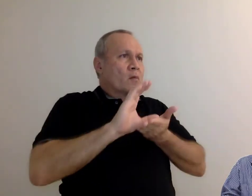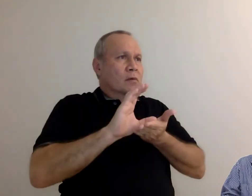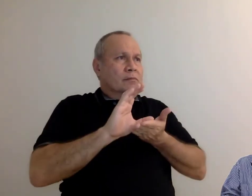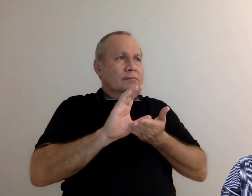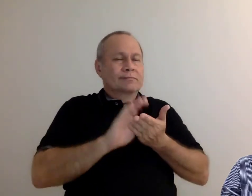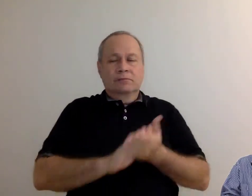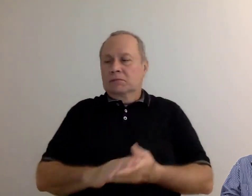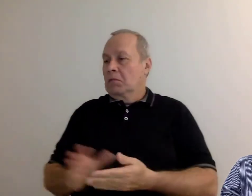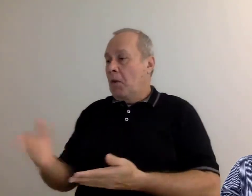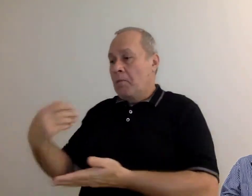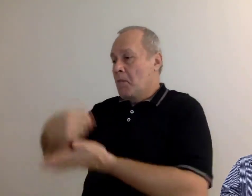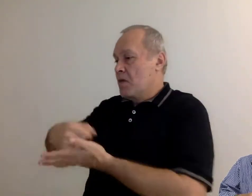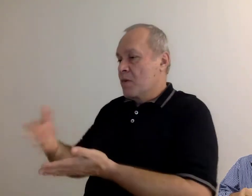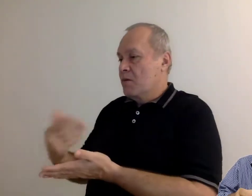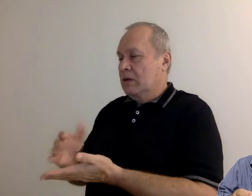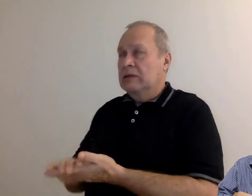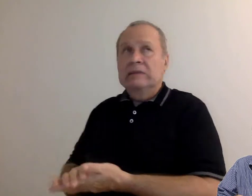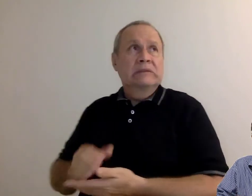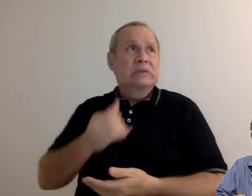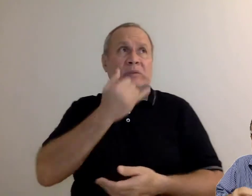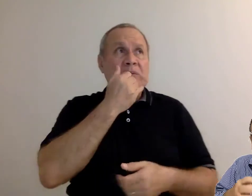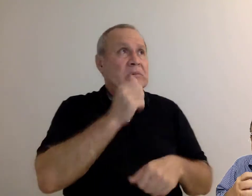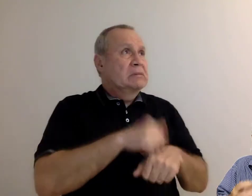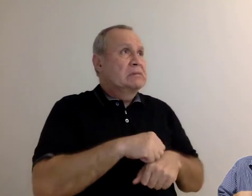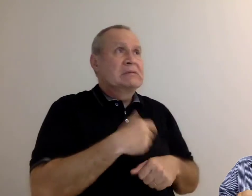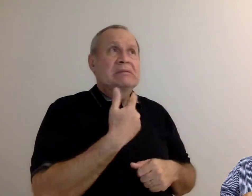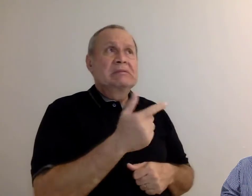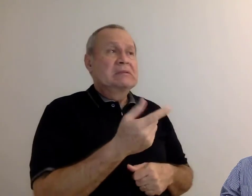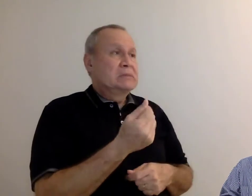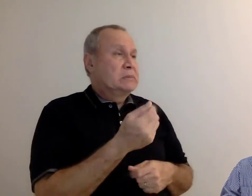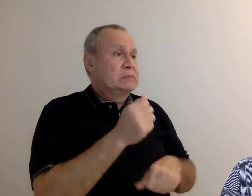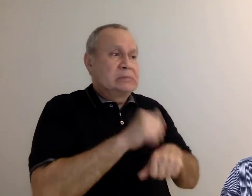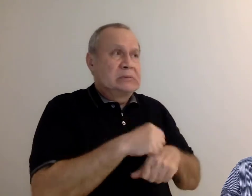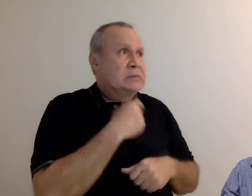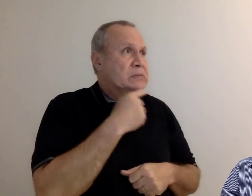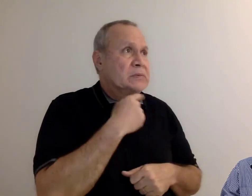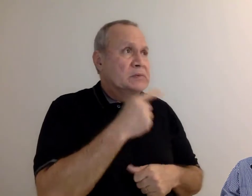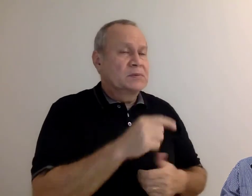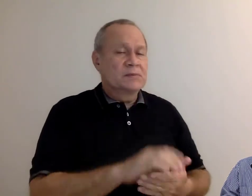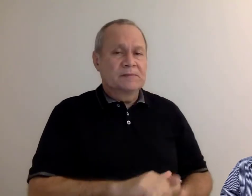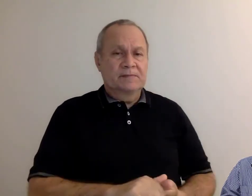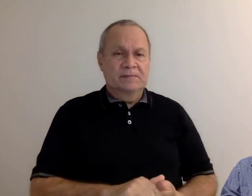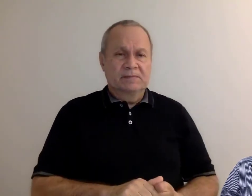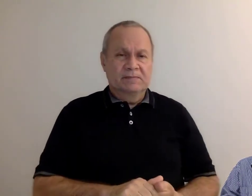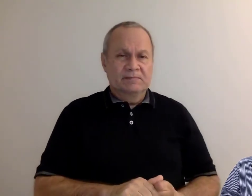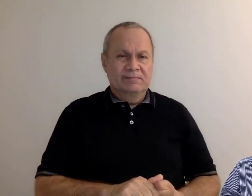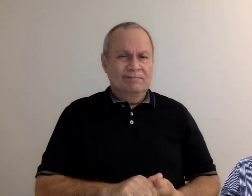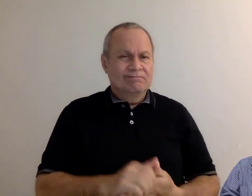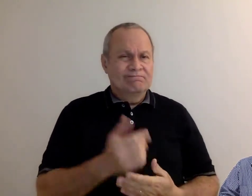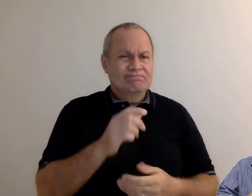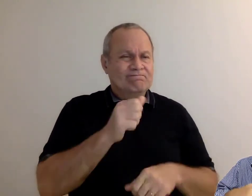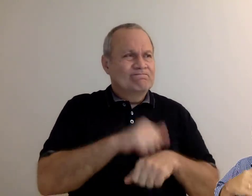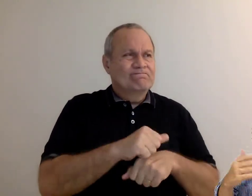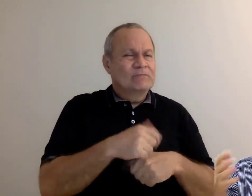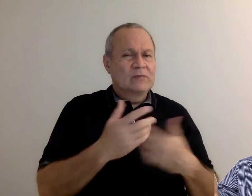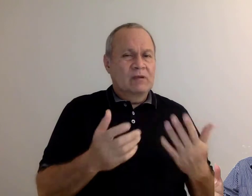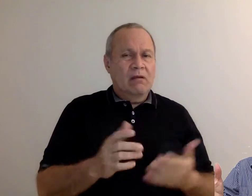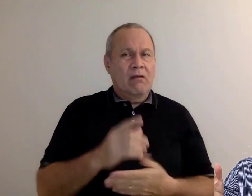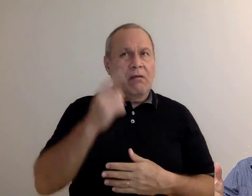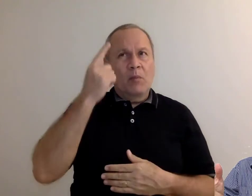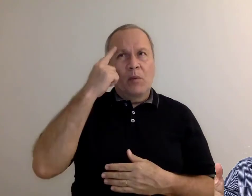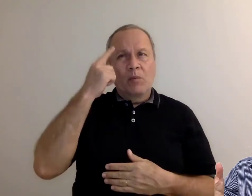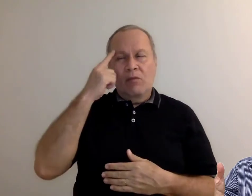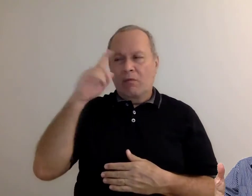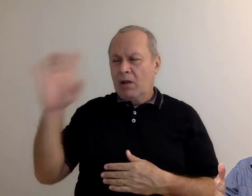impagável, que ele não teria a menor chance de pagar, a não ser passando o resto da